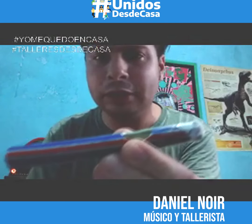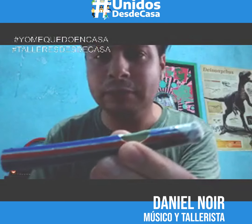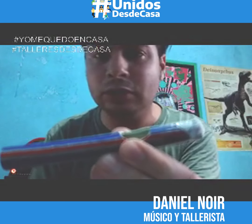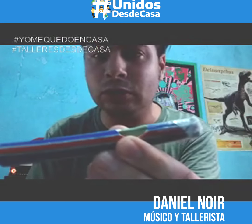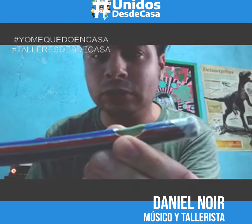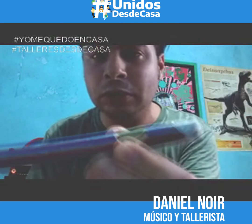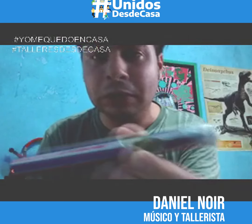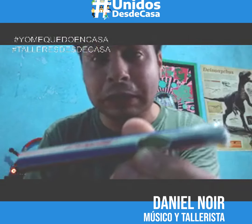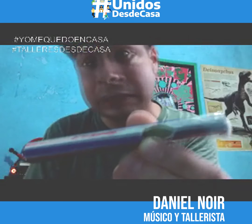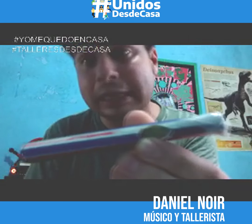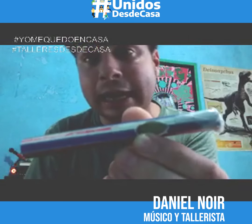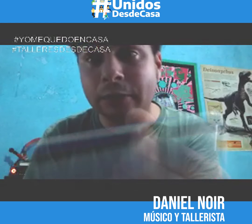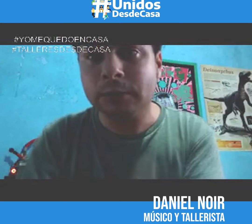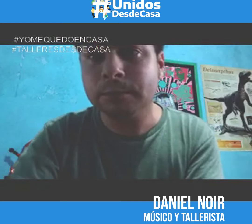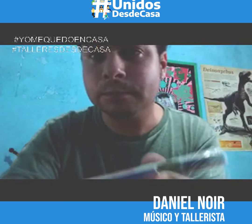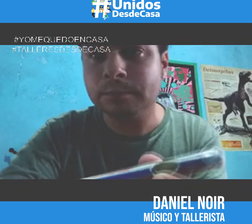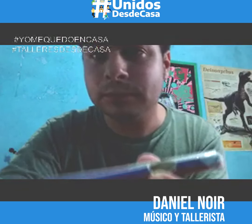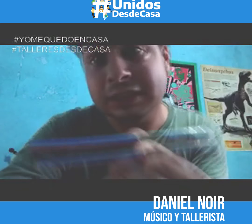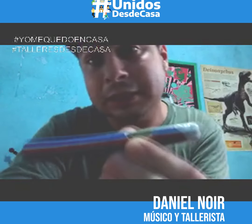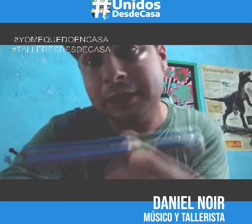alimentos reciclados si se quiere